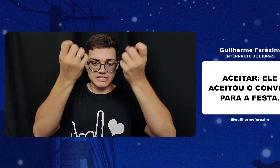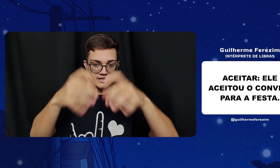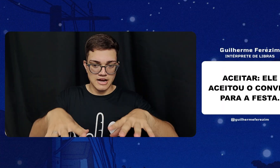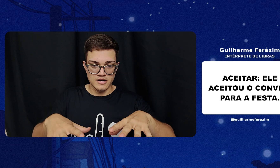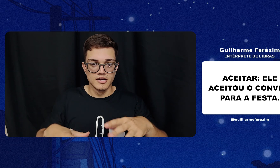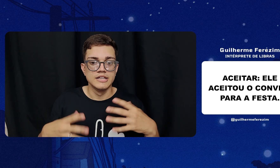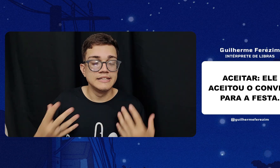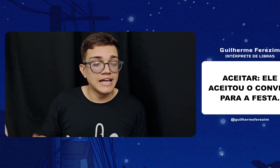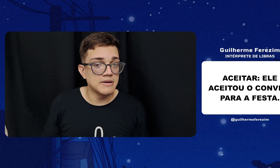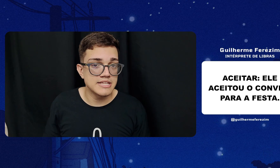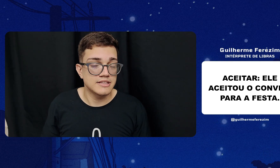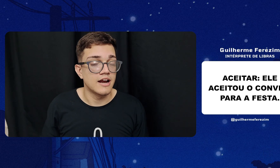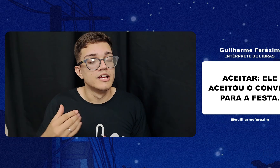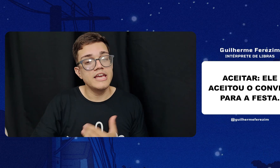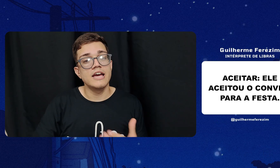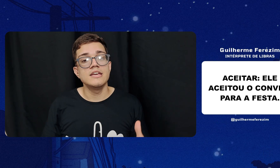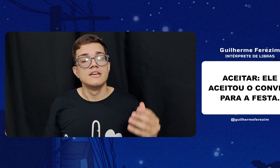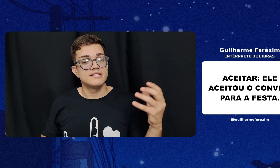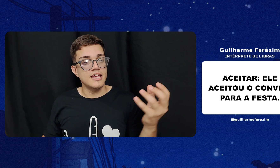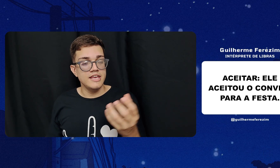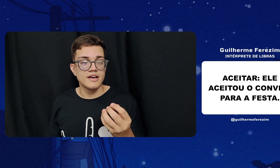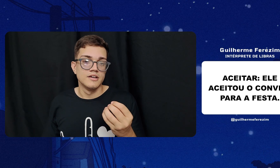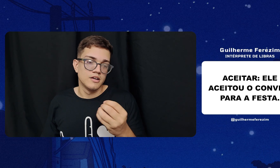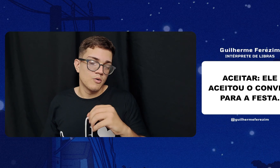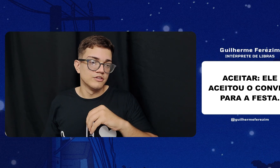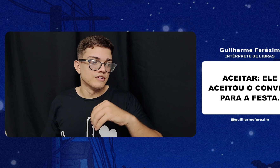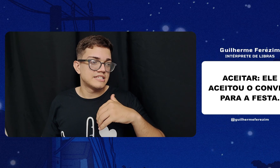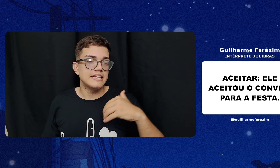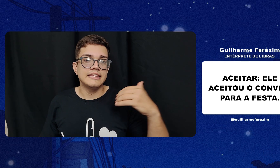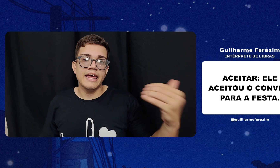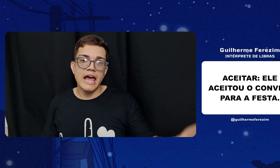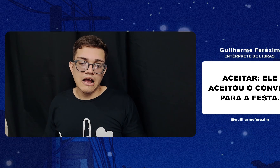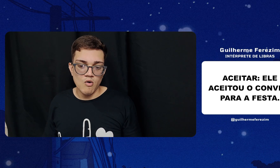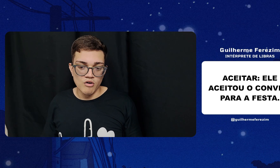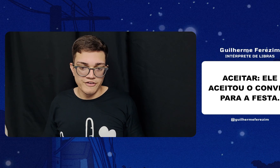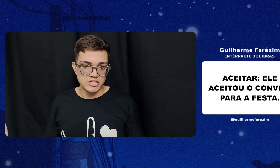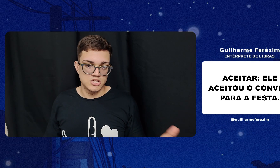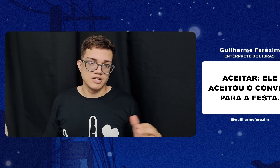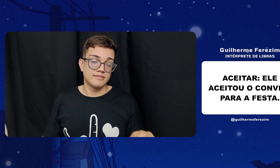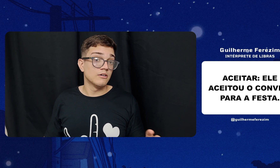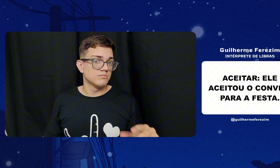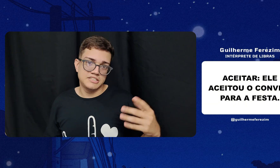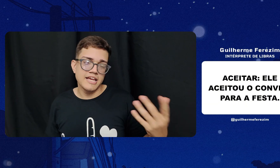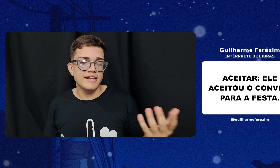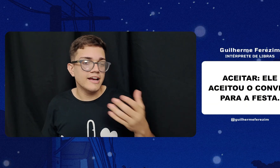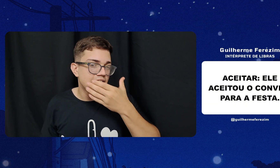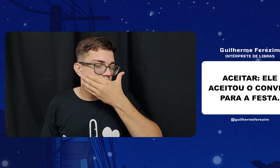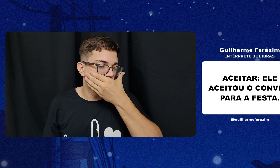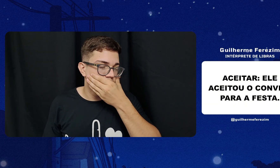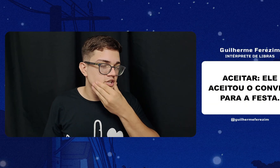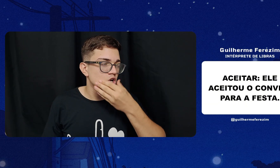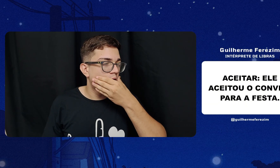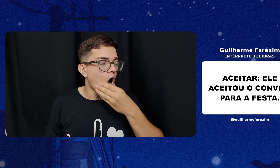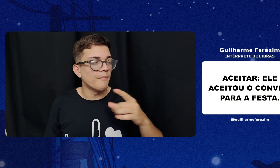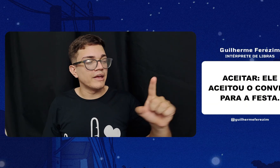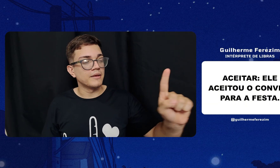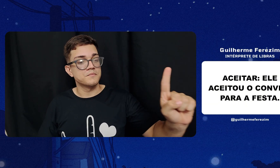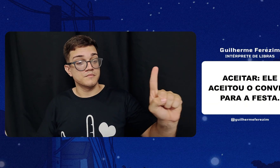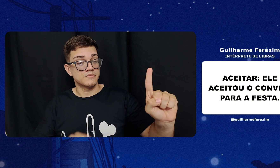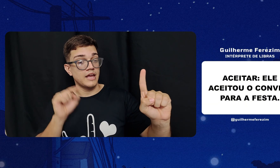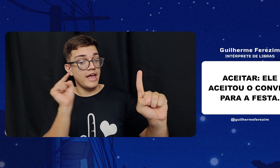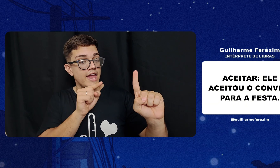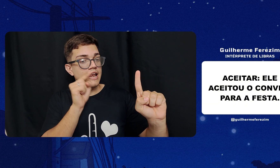Não aceitar. E aí seria quando você nega o convite. Então, se ele negasse o convite,